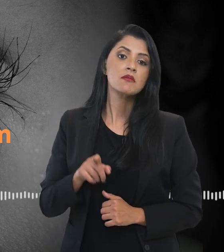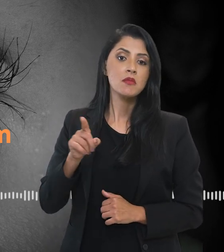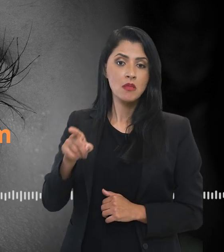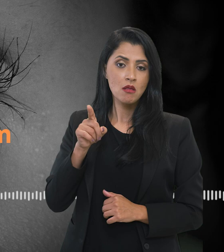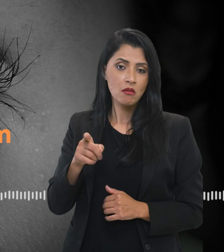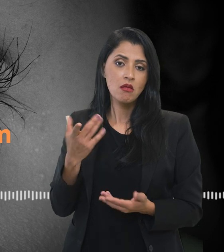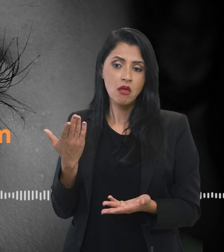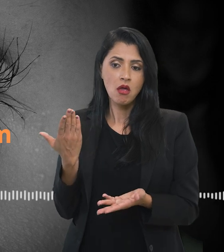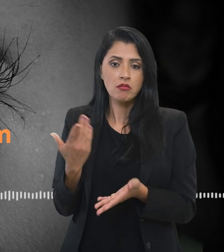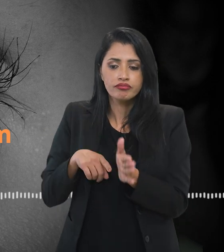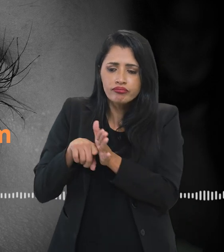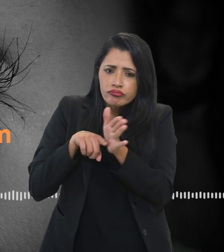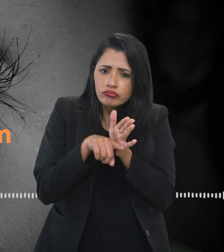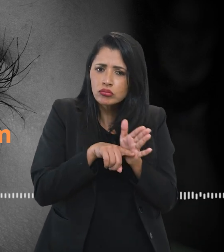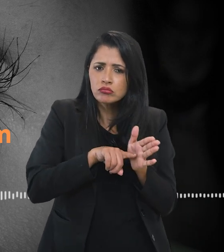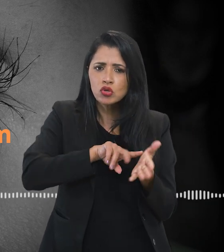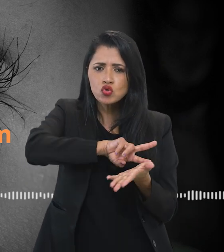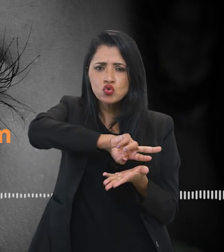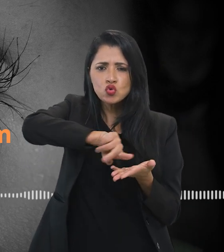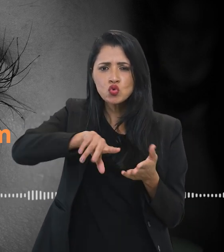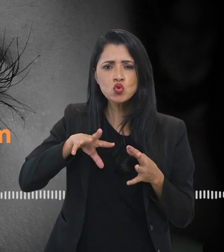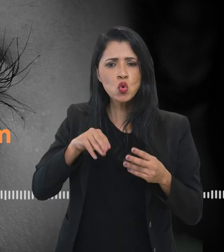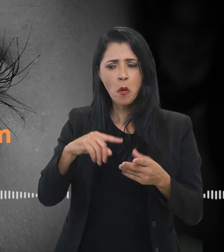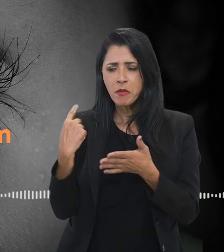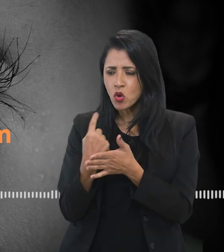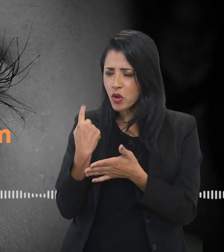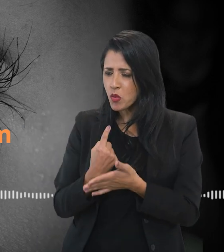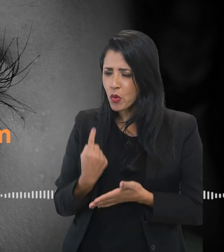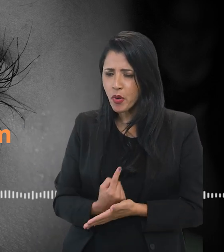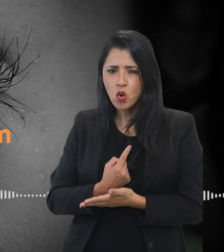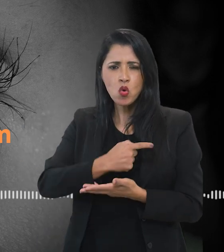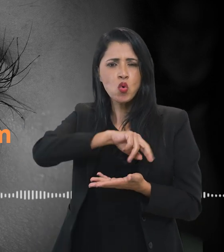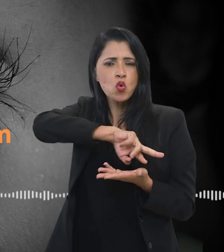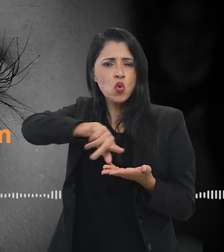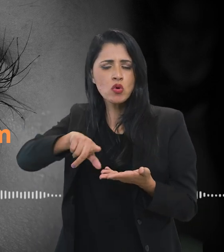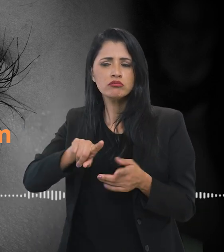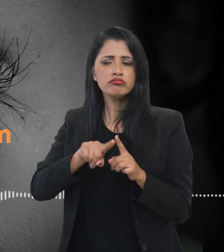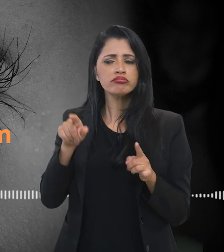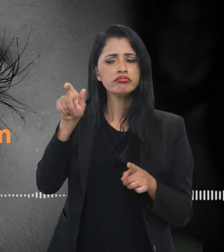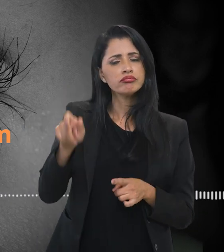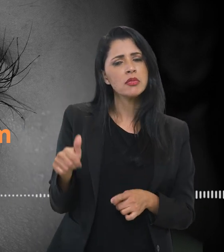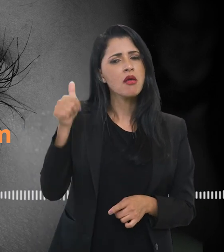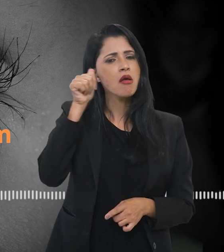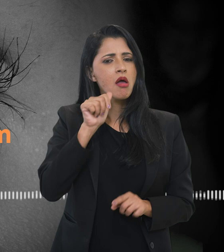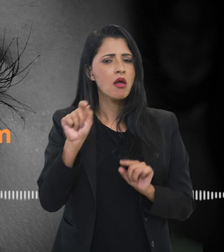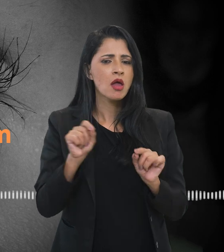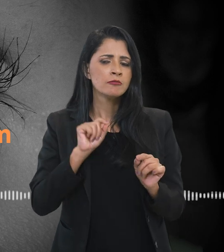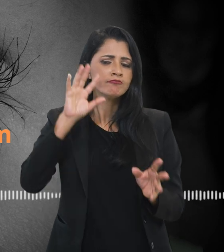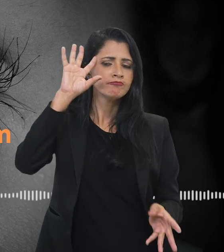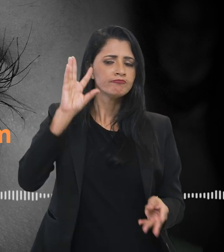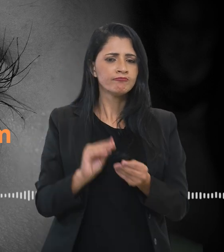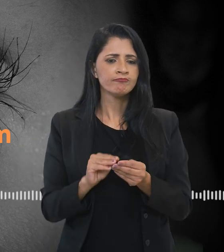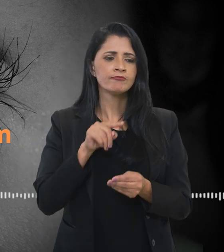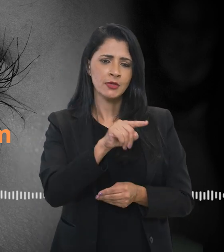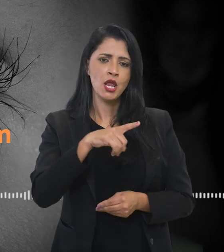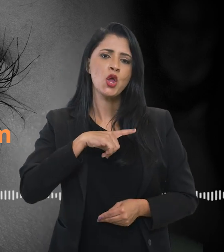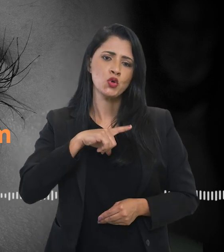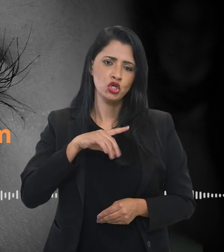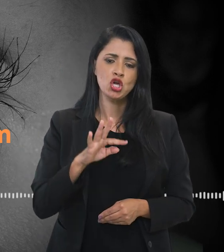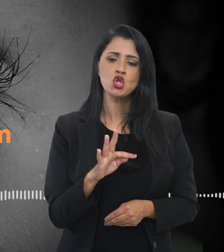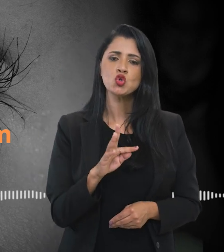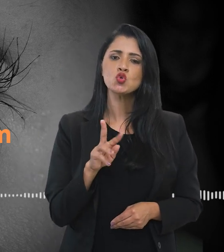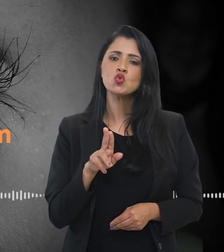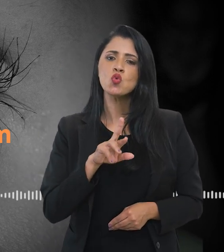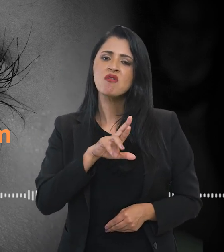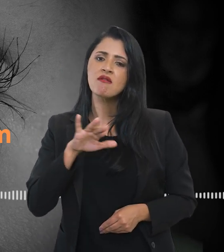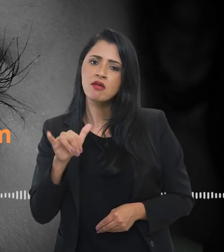Ela fez todos os exames, muitas perguntas, né, muitas coisas assim. E aí ela chegou à conclusão que eu tinha síndrome de